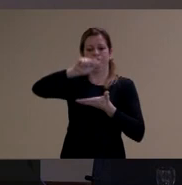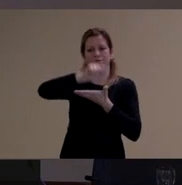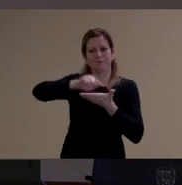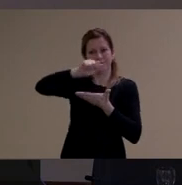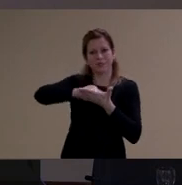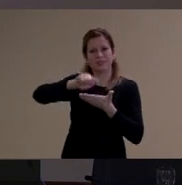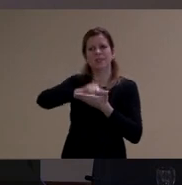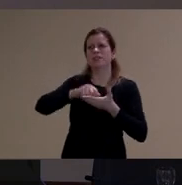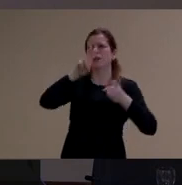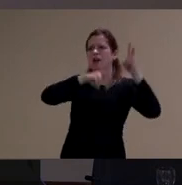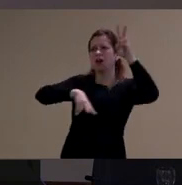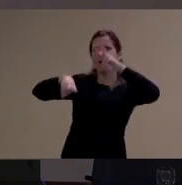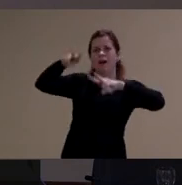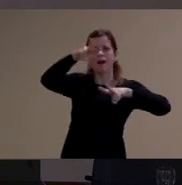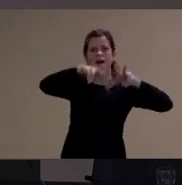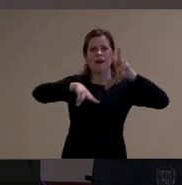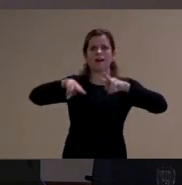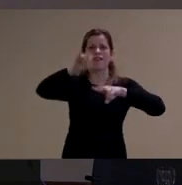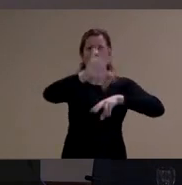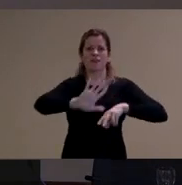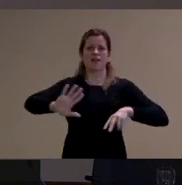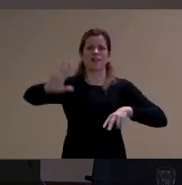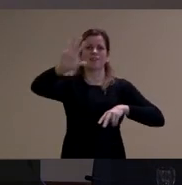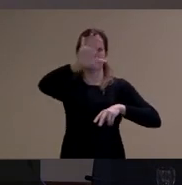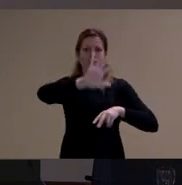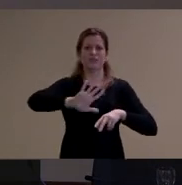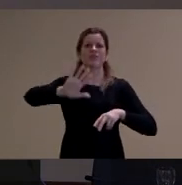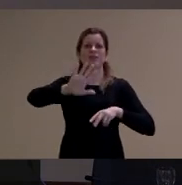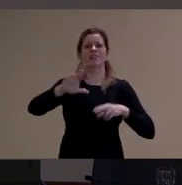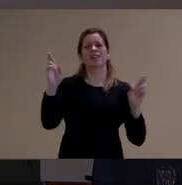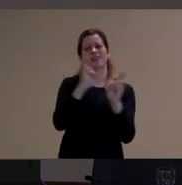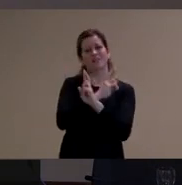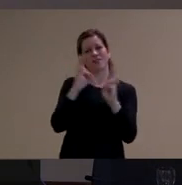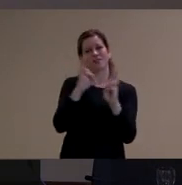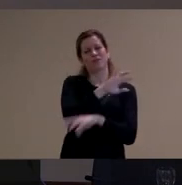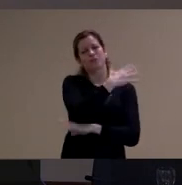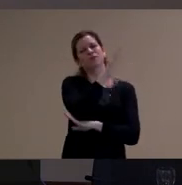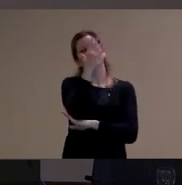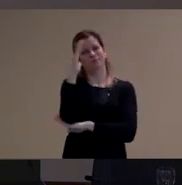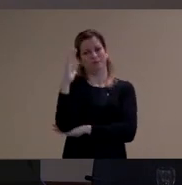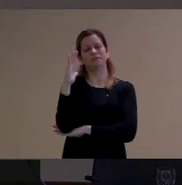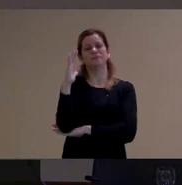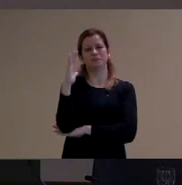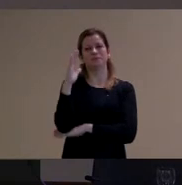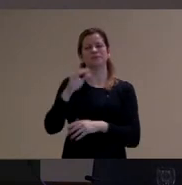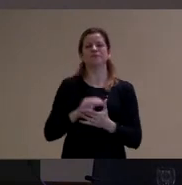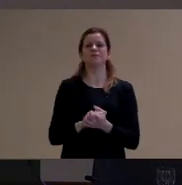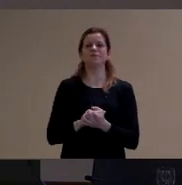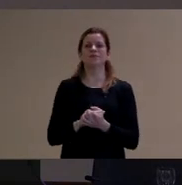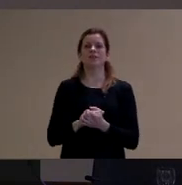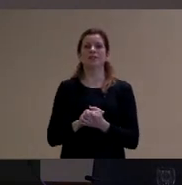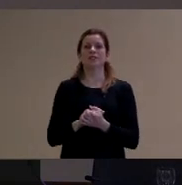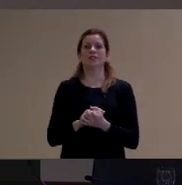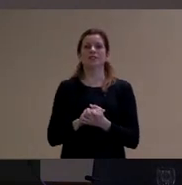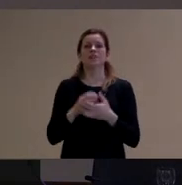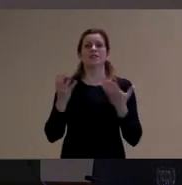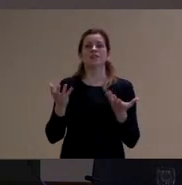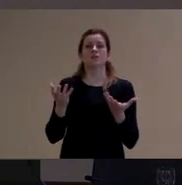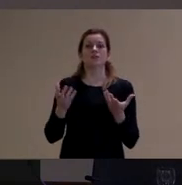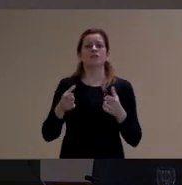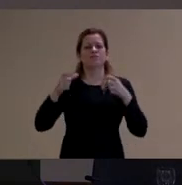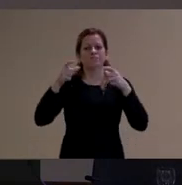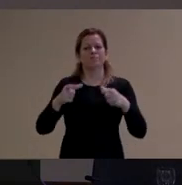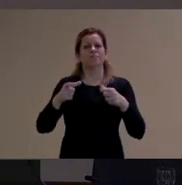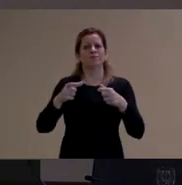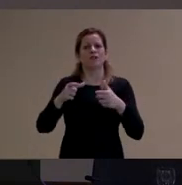visual temos onapp das relações com a natureza e no centro então experiência